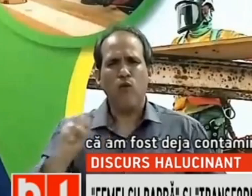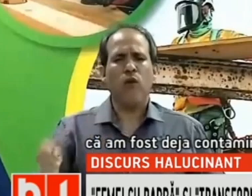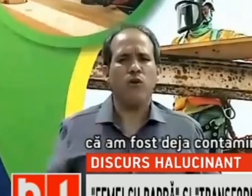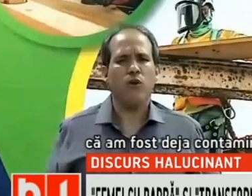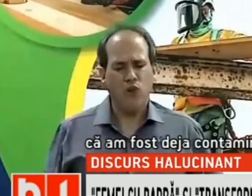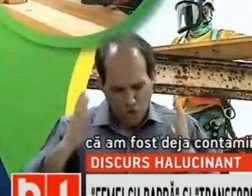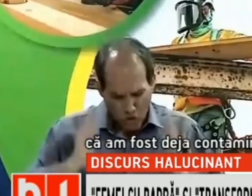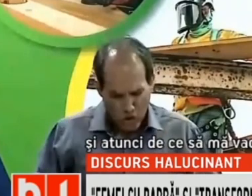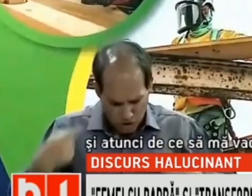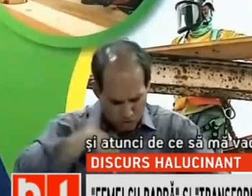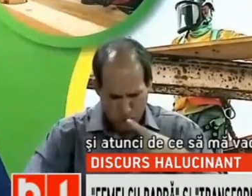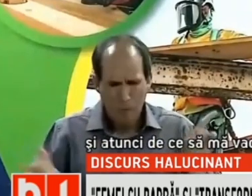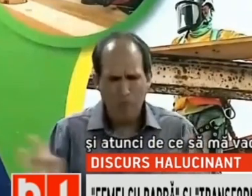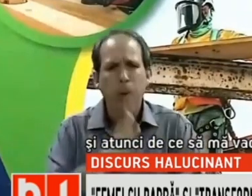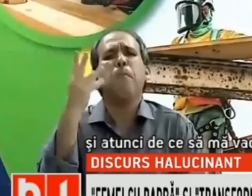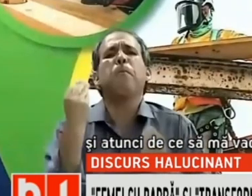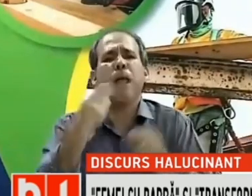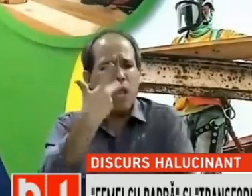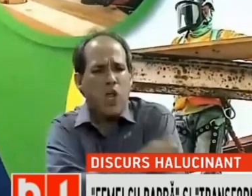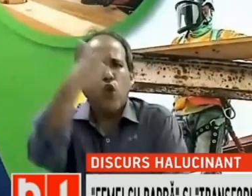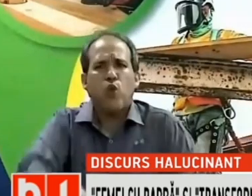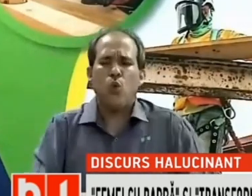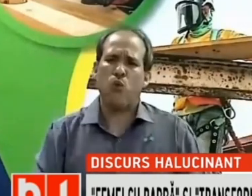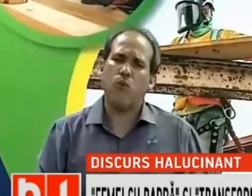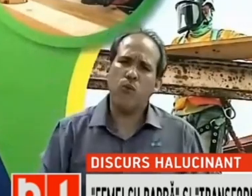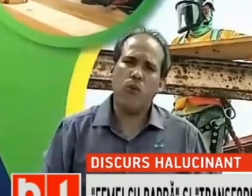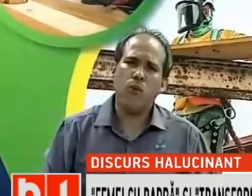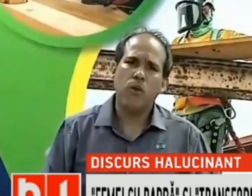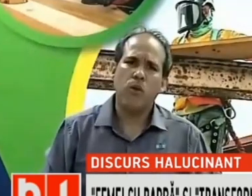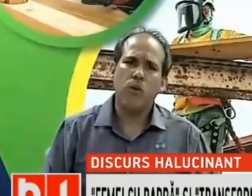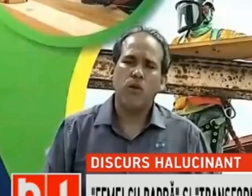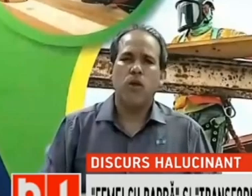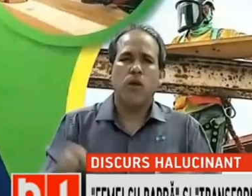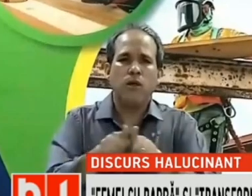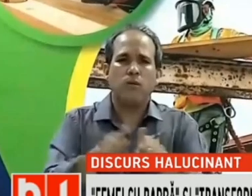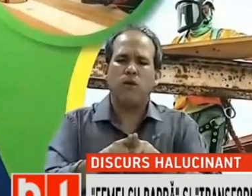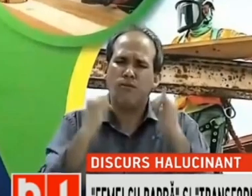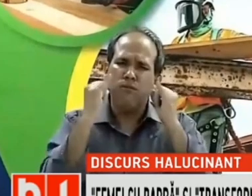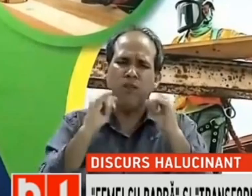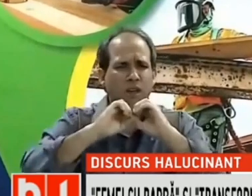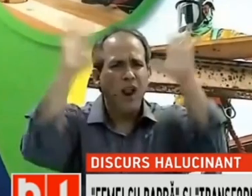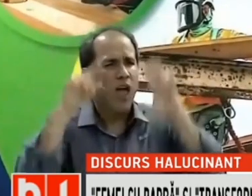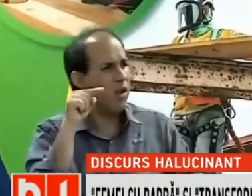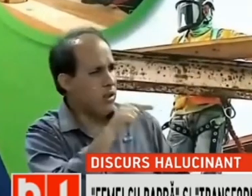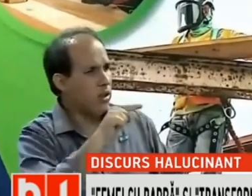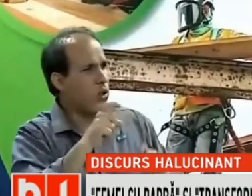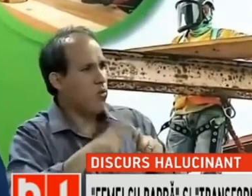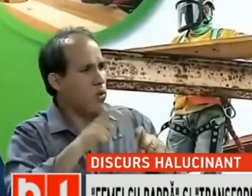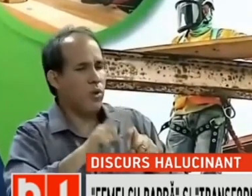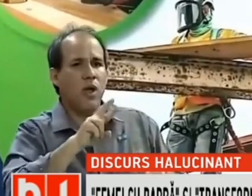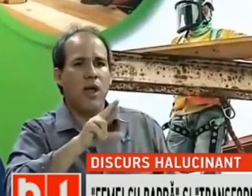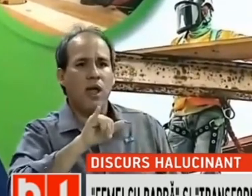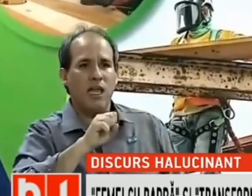0,7 imagini cu astea către președintele brazilian să infectat cu noul tip de coronavirus în iulie și se